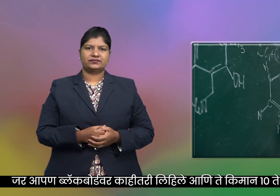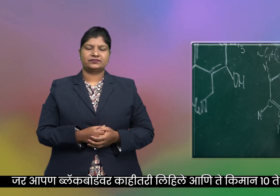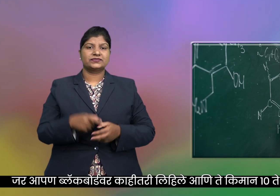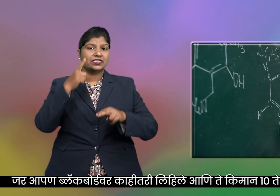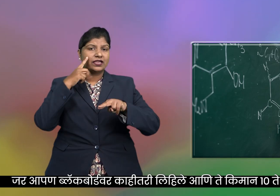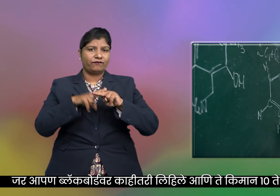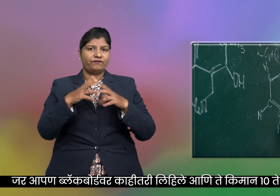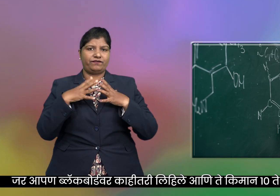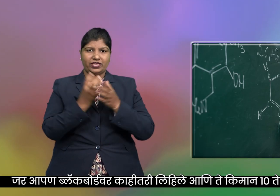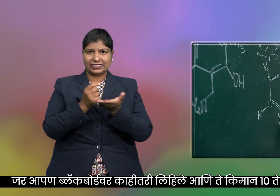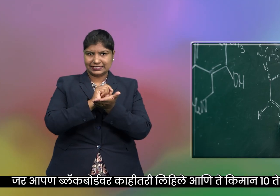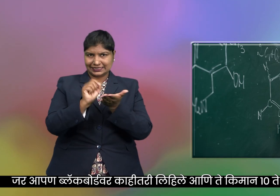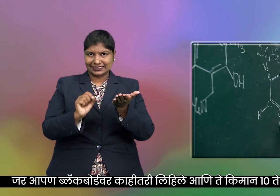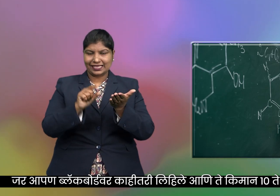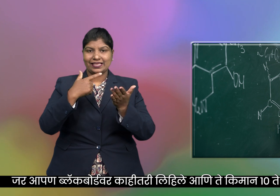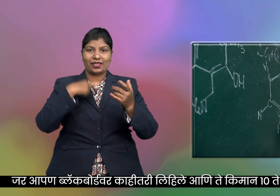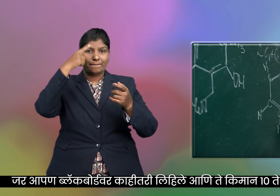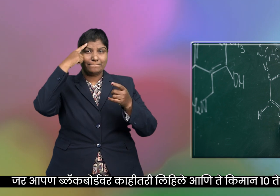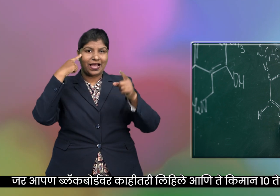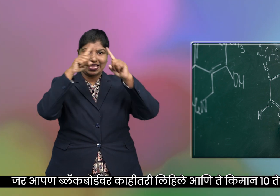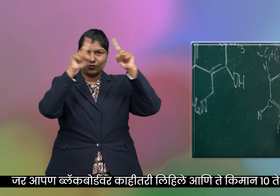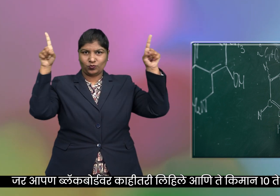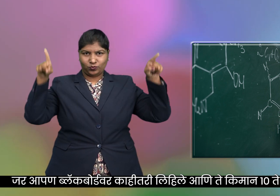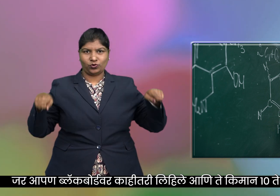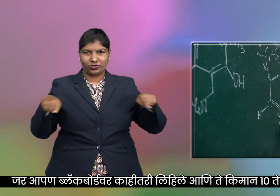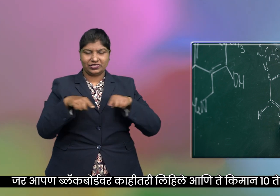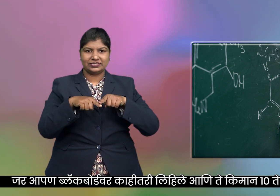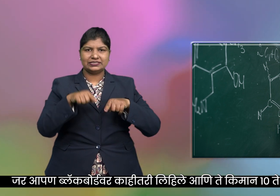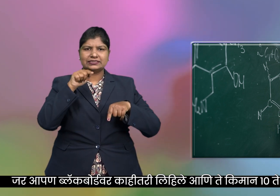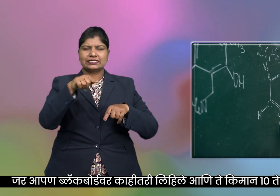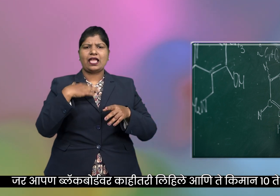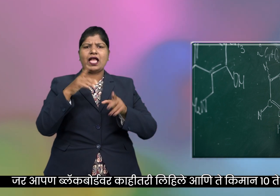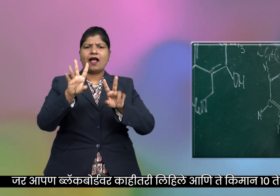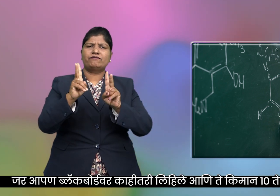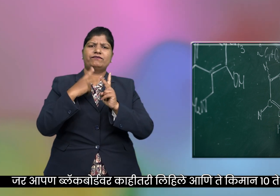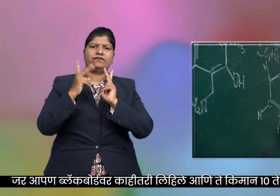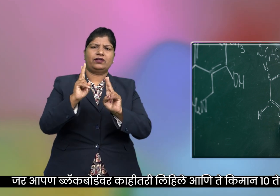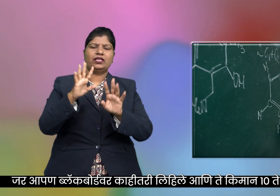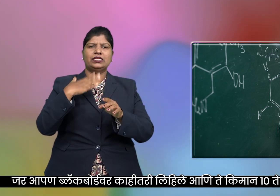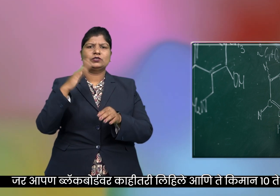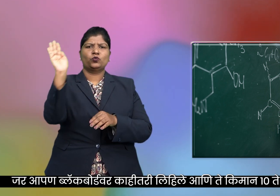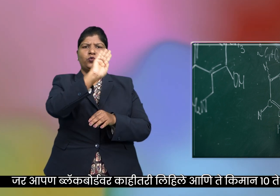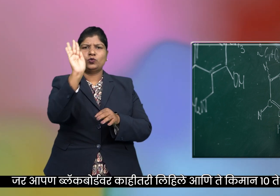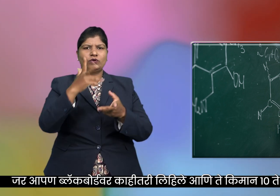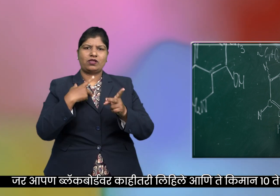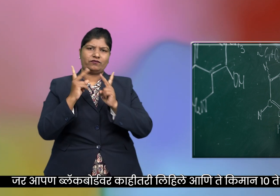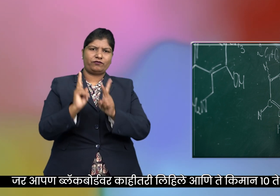जर आपण ब्लॅकबोर्डवर काहीतरी लिहिले आणि ते किमान 10 ते 15 दिवस स्वच्छ ठेवले,